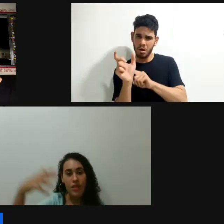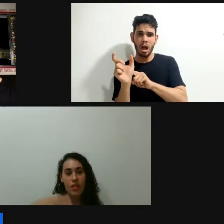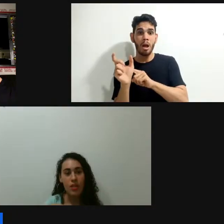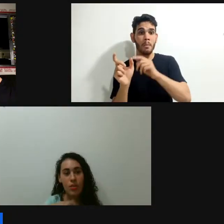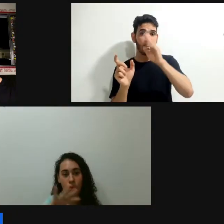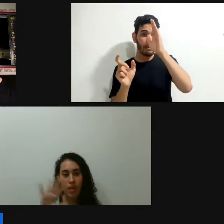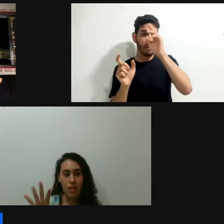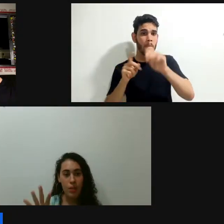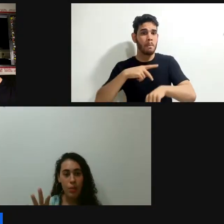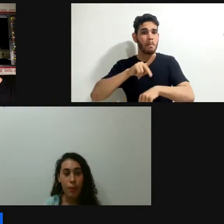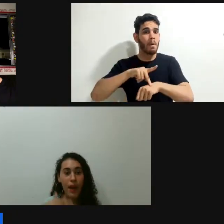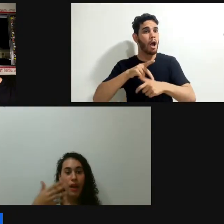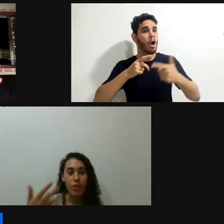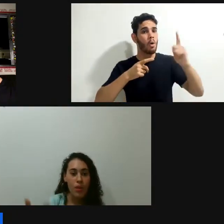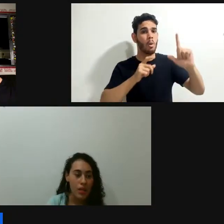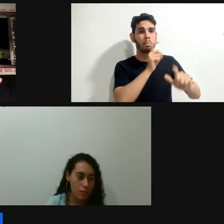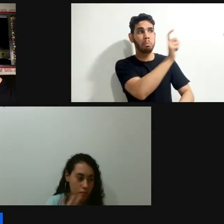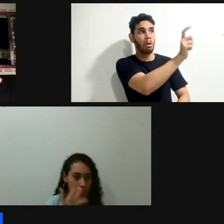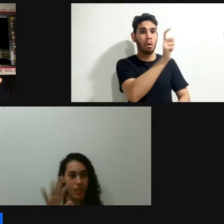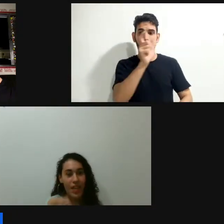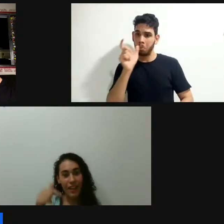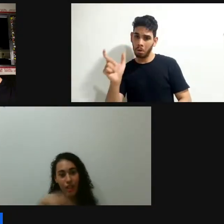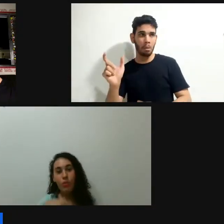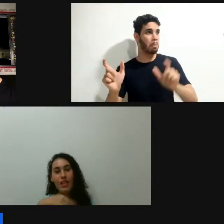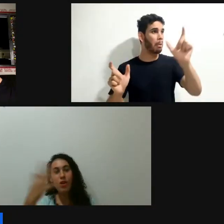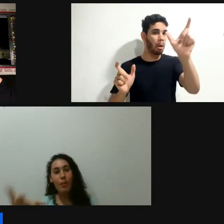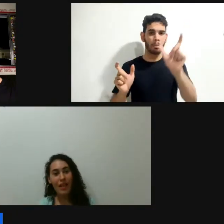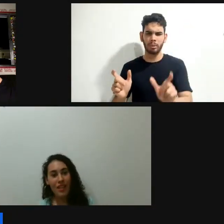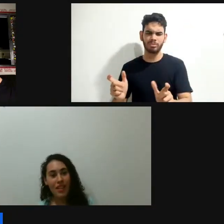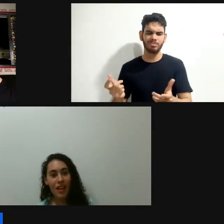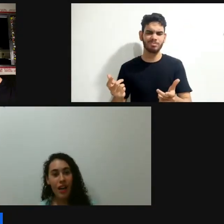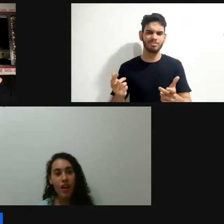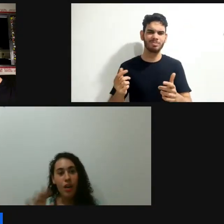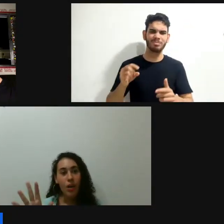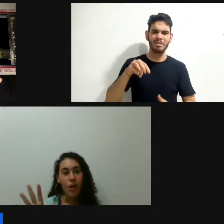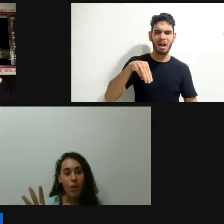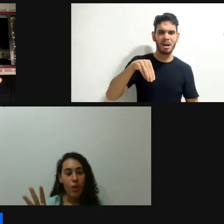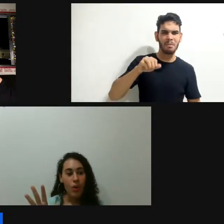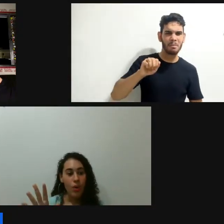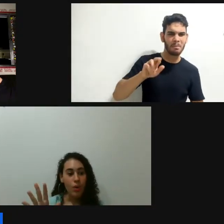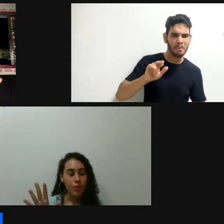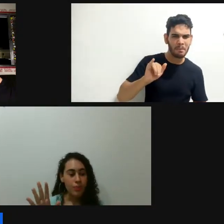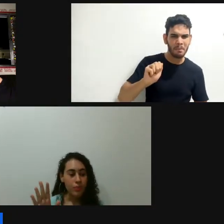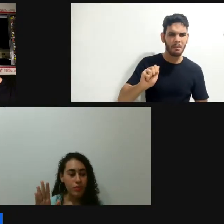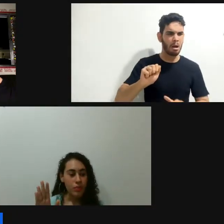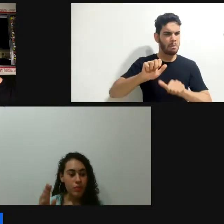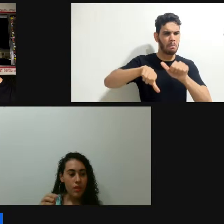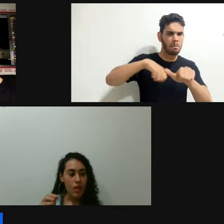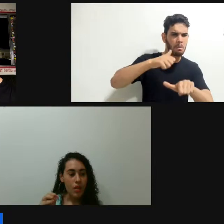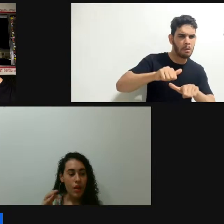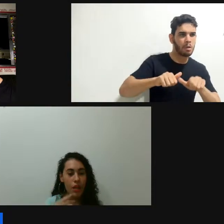do Brasil, um exemplo, Mary, que aqui no Brasil é Maria, ou,